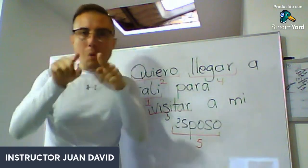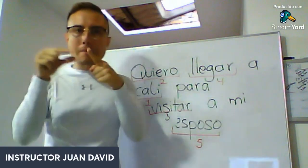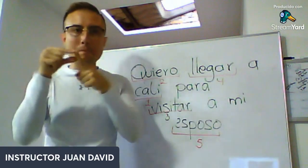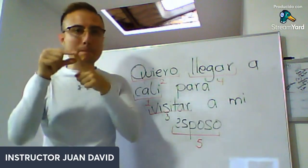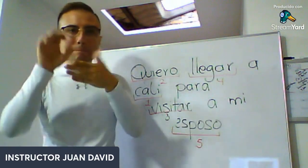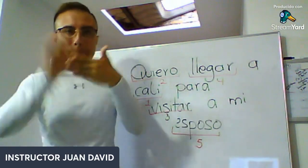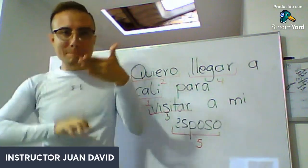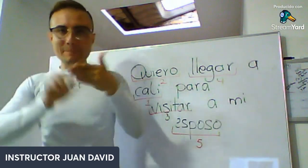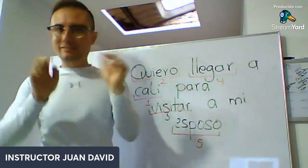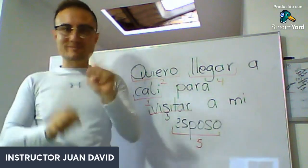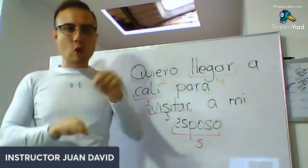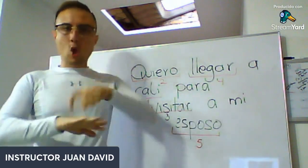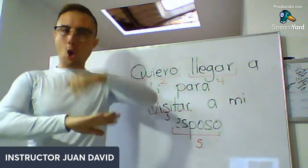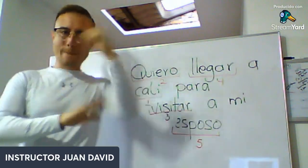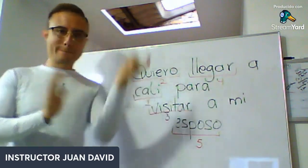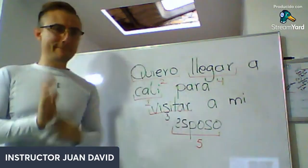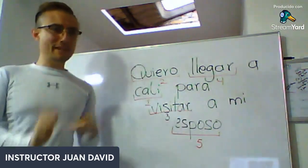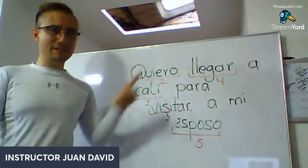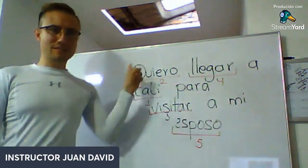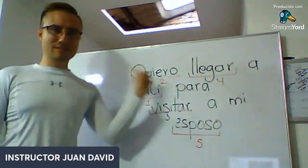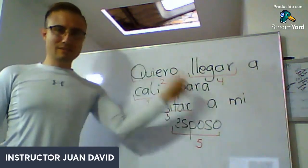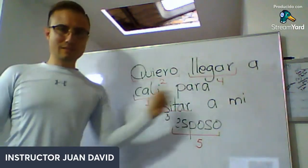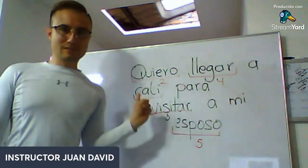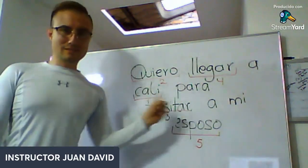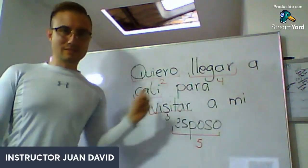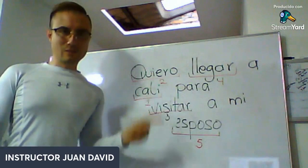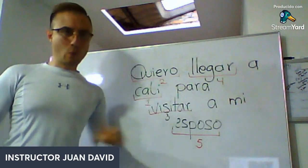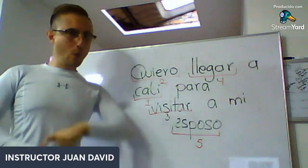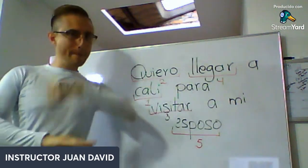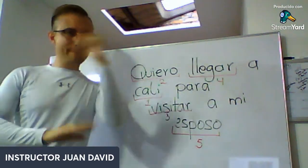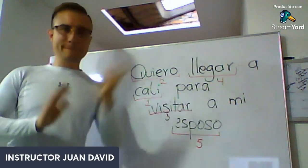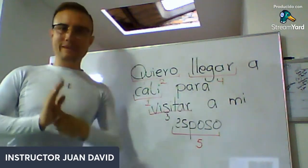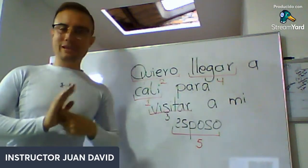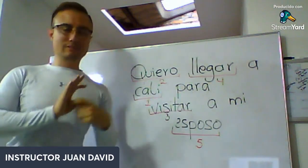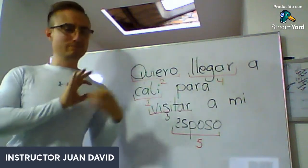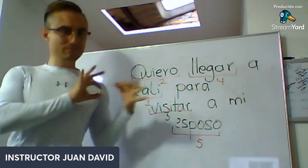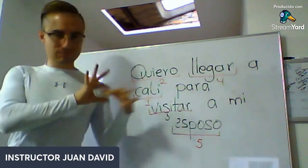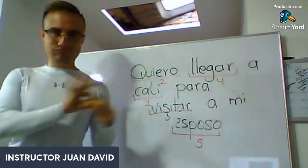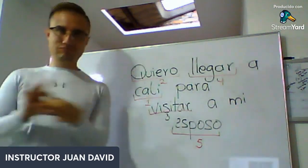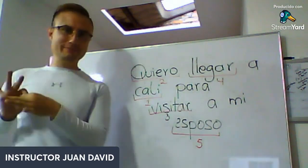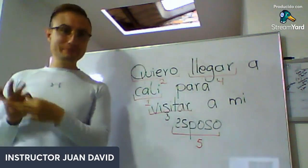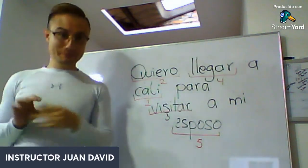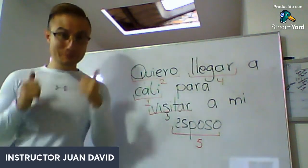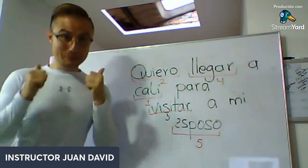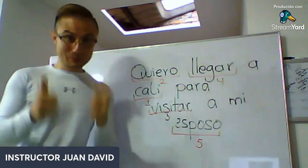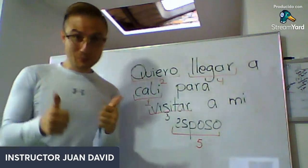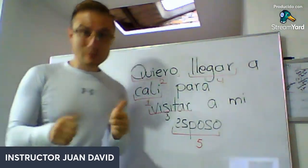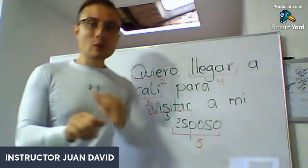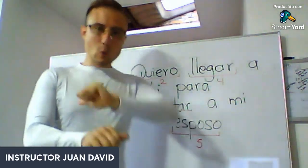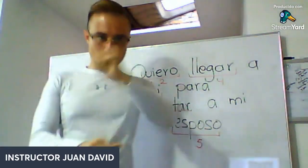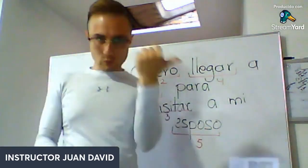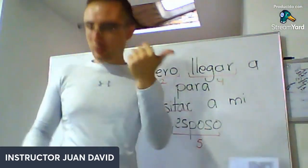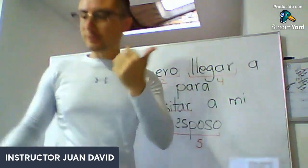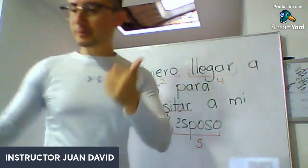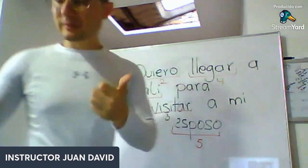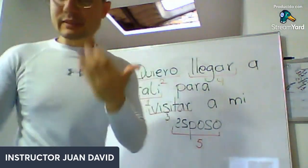malinterpretaron las oraciones porque quitaron varias letras que eran importante dejarlas sí es importante que todas éstas